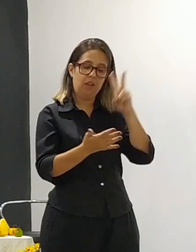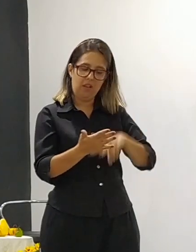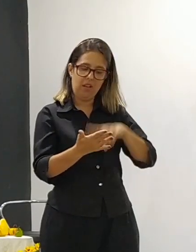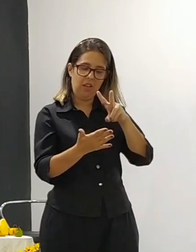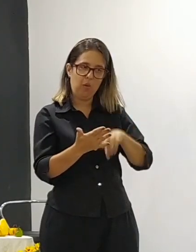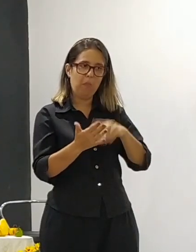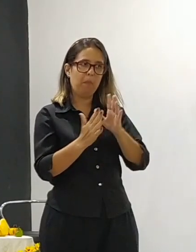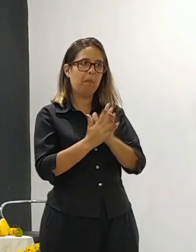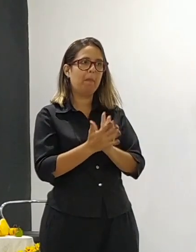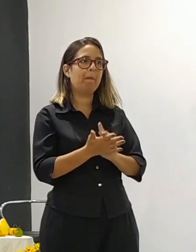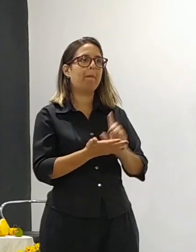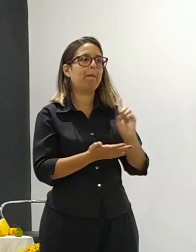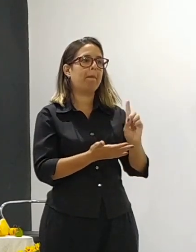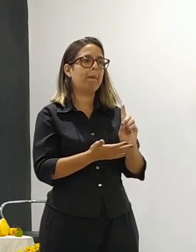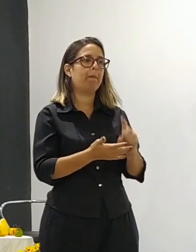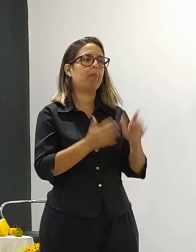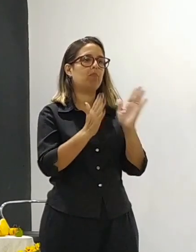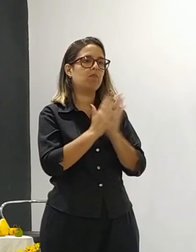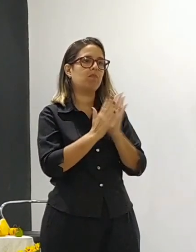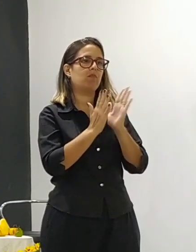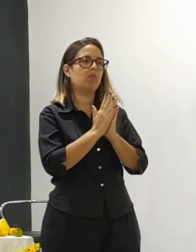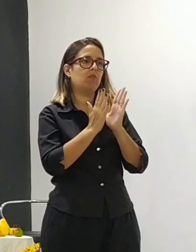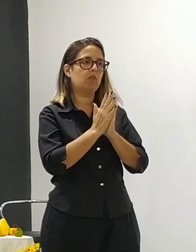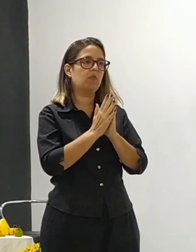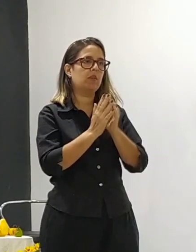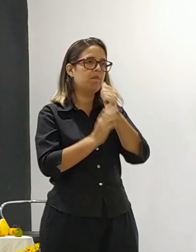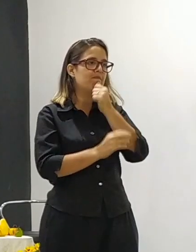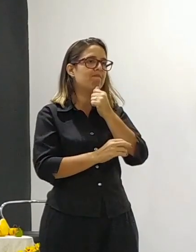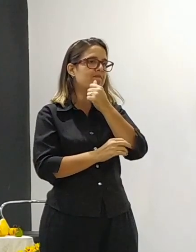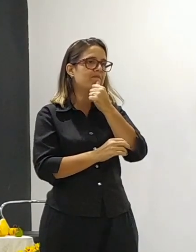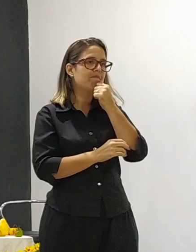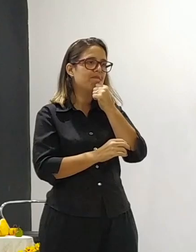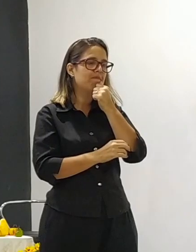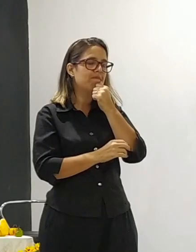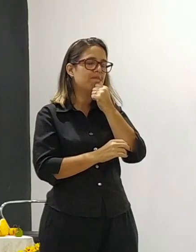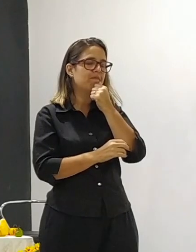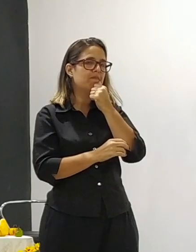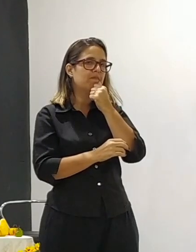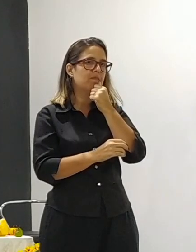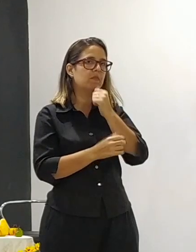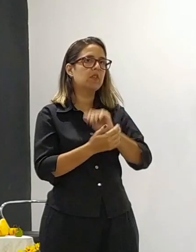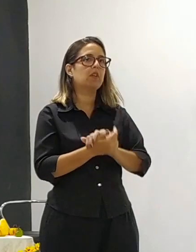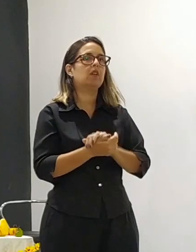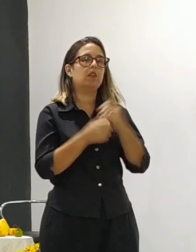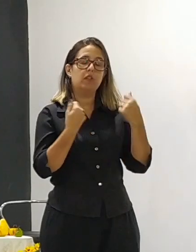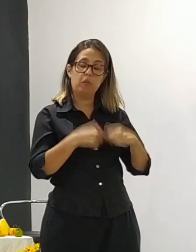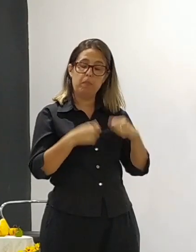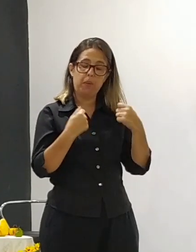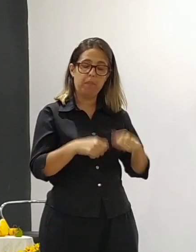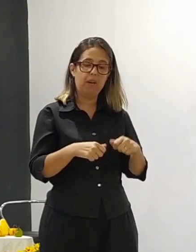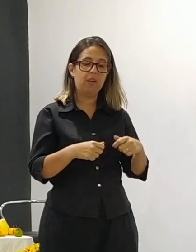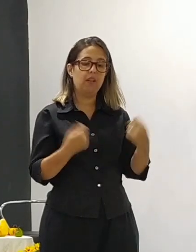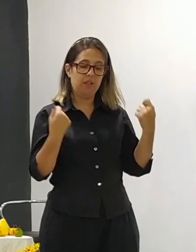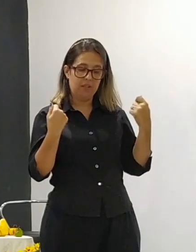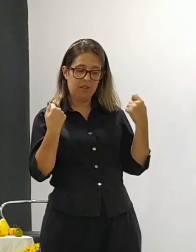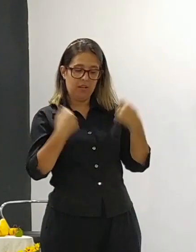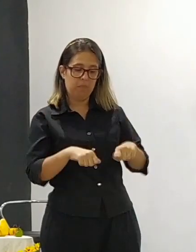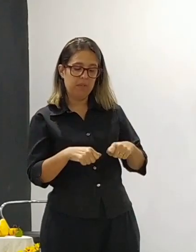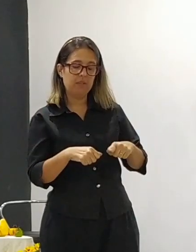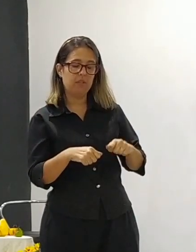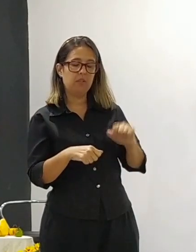Leia, ore, jejue, se prepare, se capacite, para quando